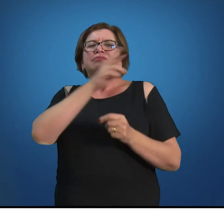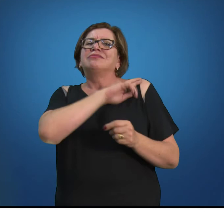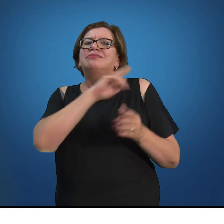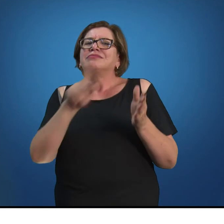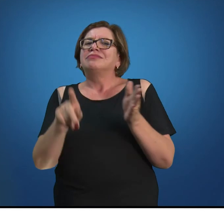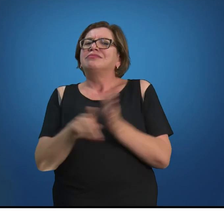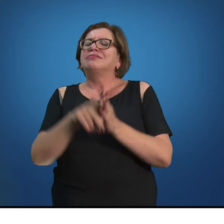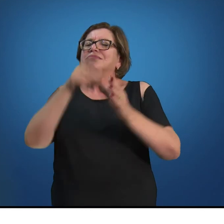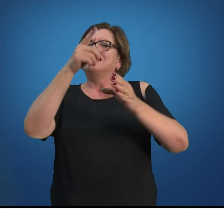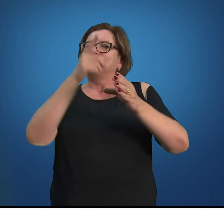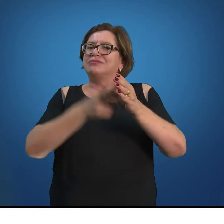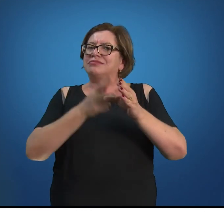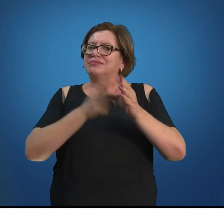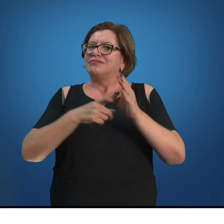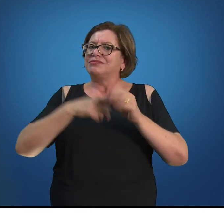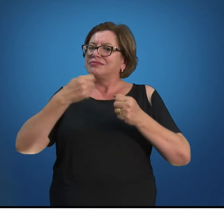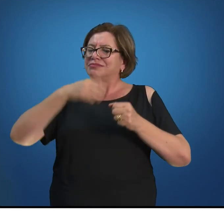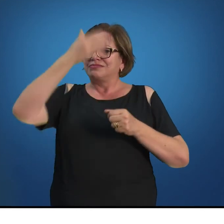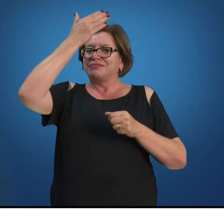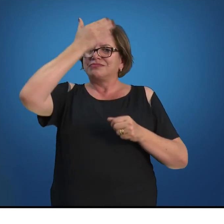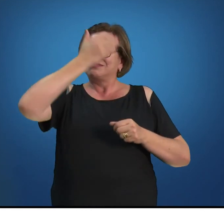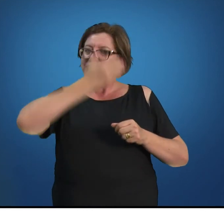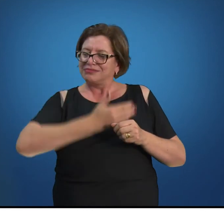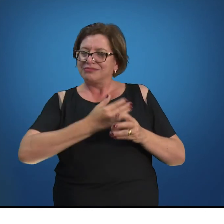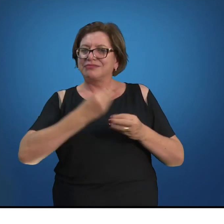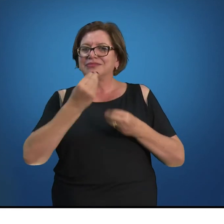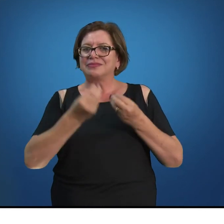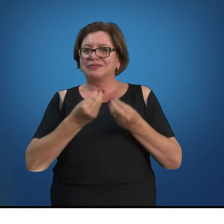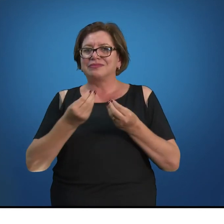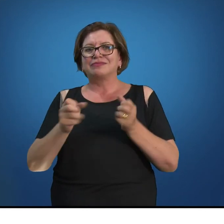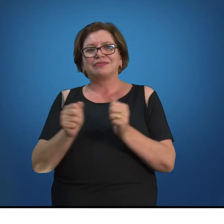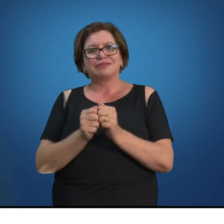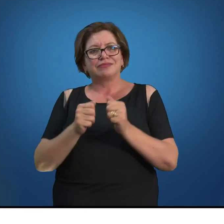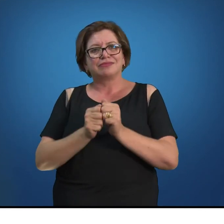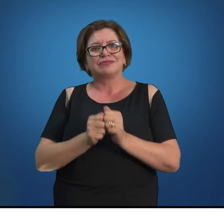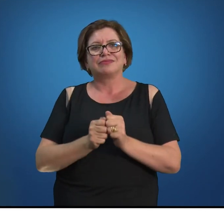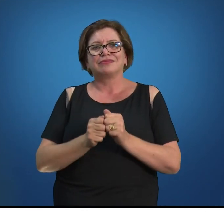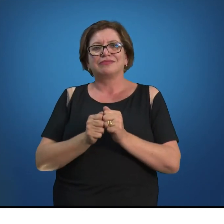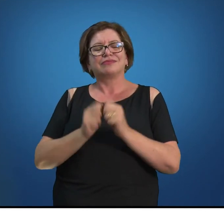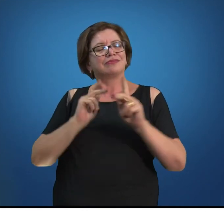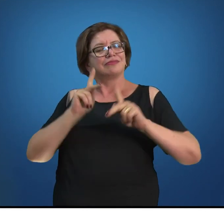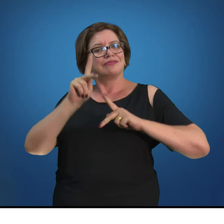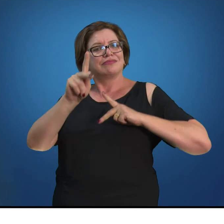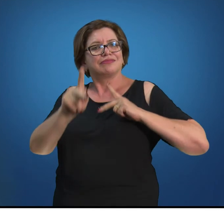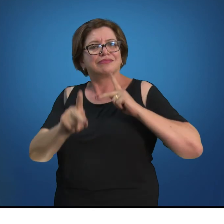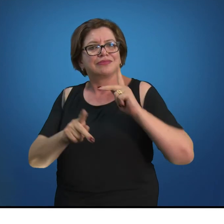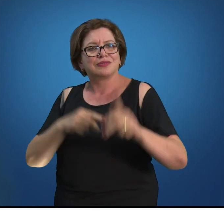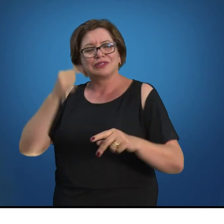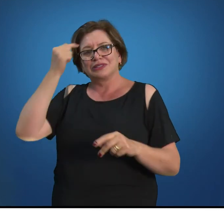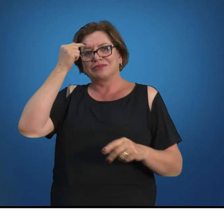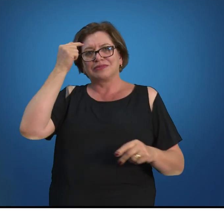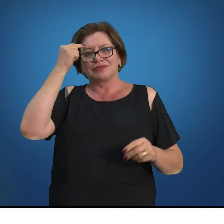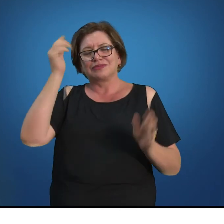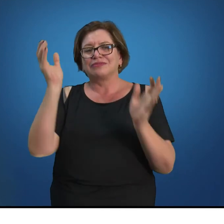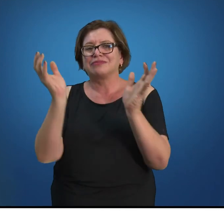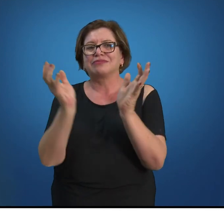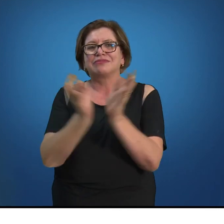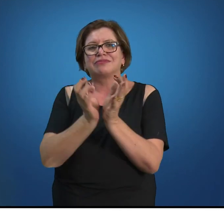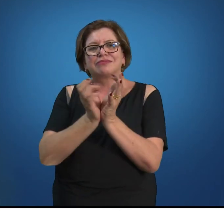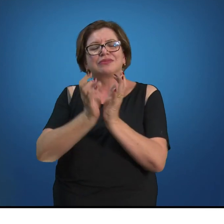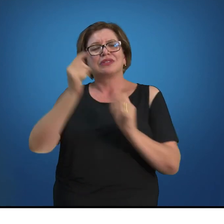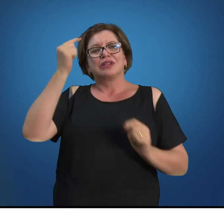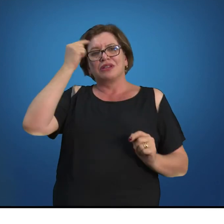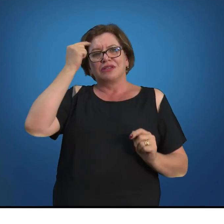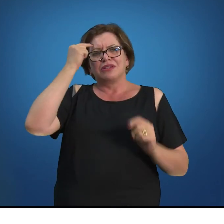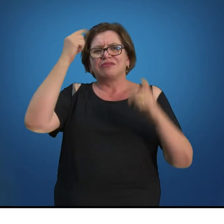cidade e da propriedade seja garantida também pela iniciativa da população, pensando na coletividade, pensando